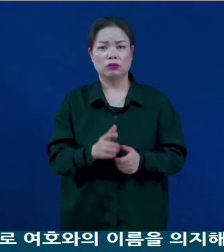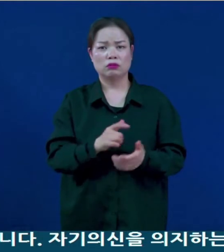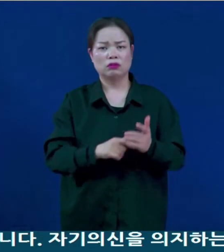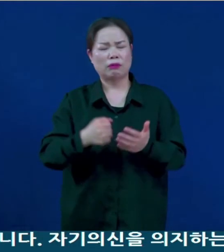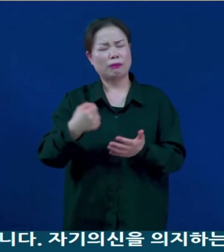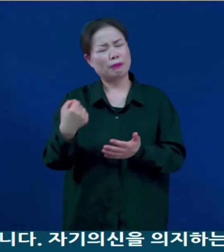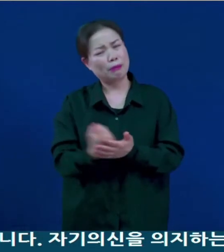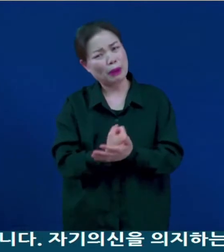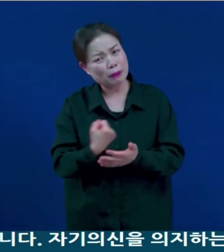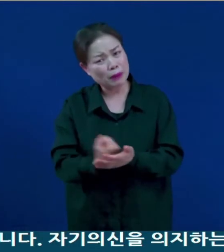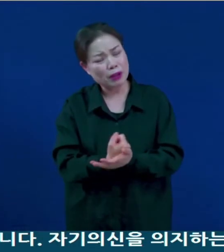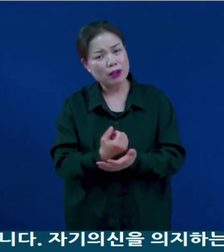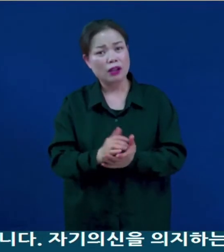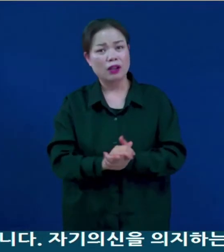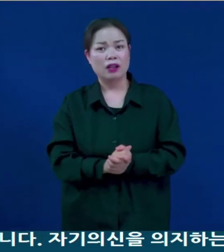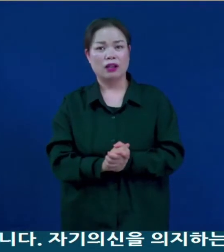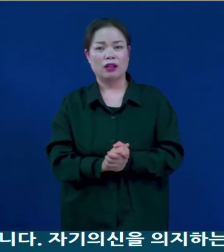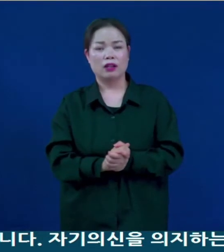안타깝게도